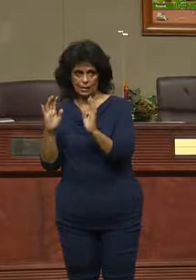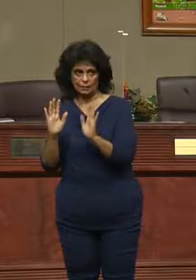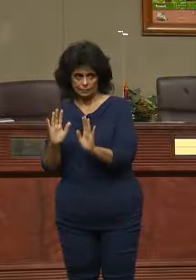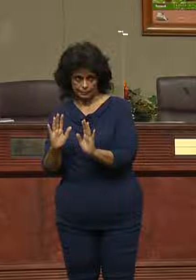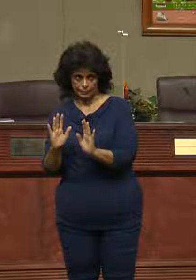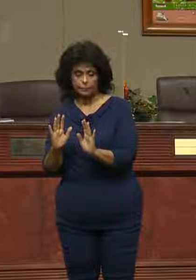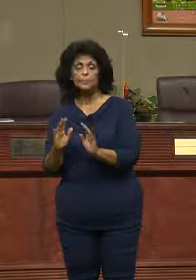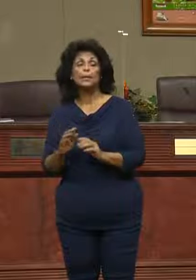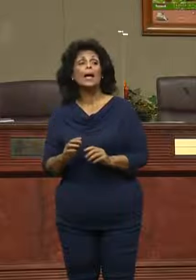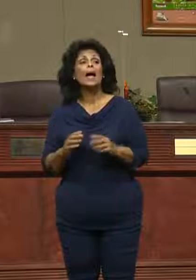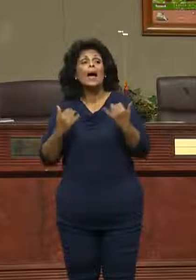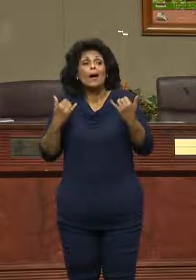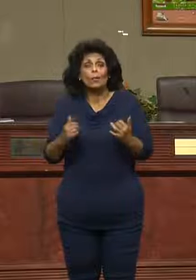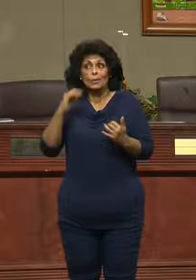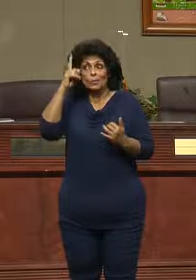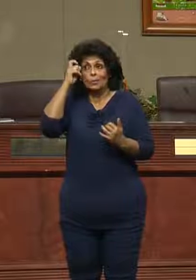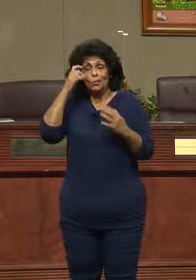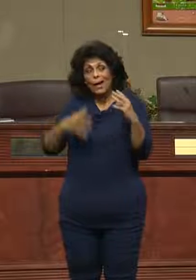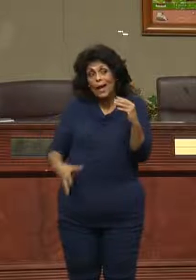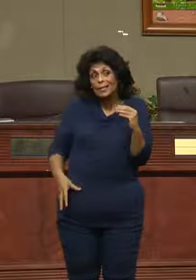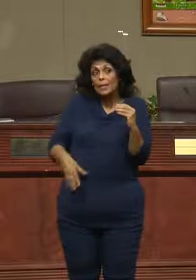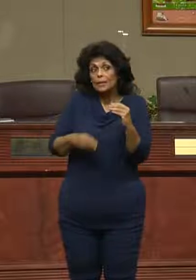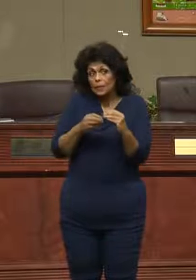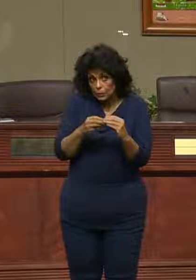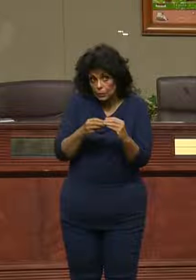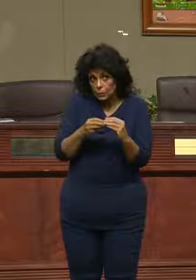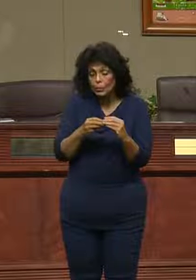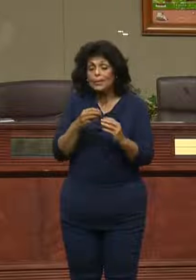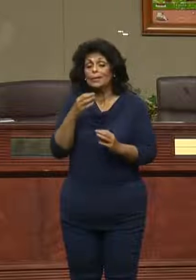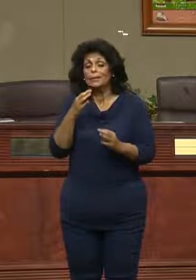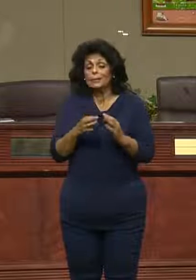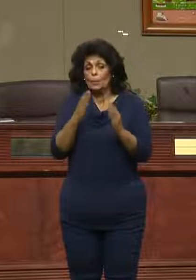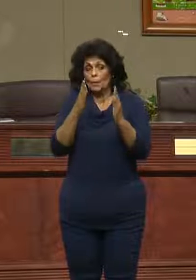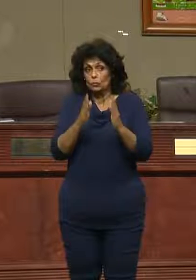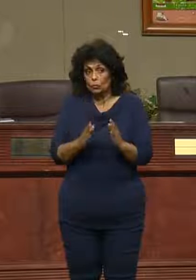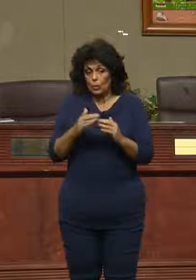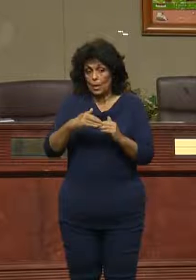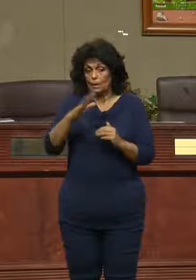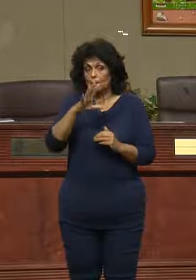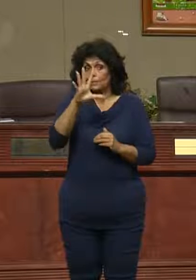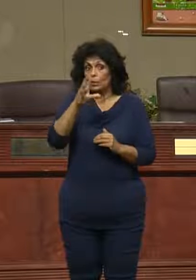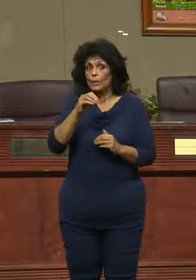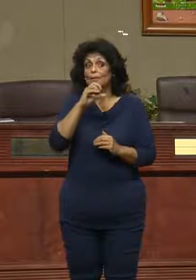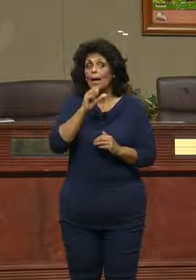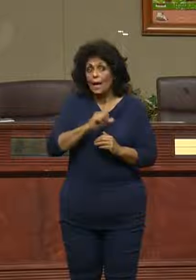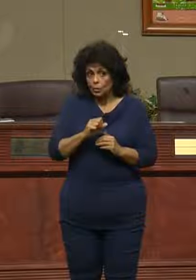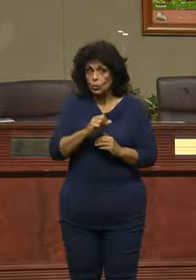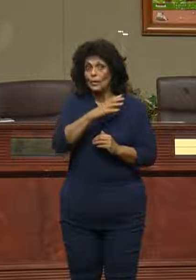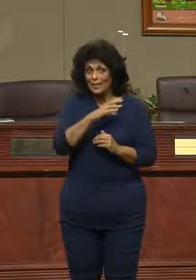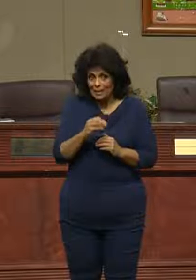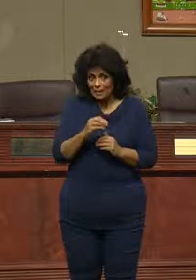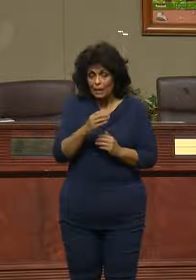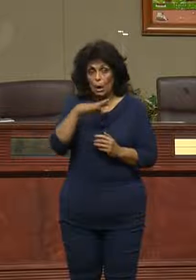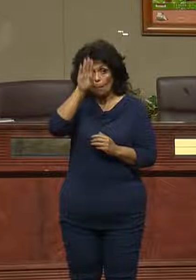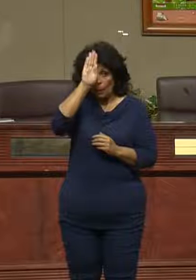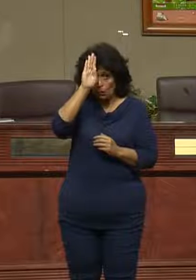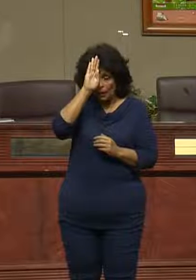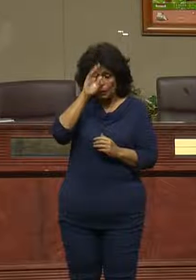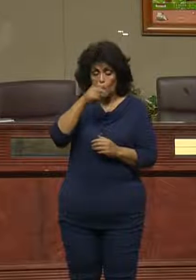añadido personas de más de 50 años que son bomberos, policía